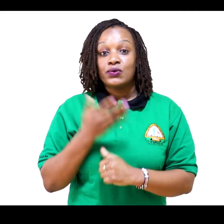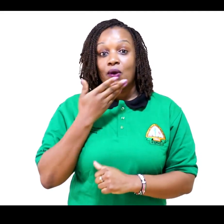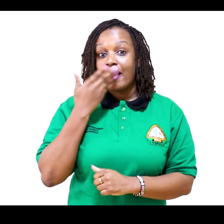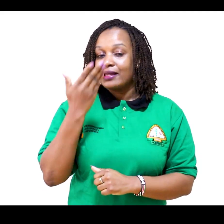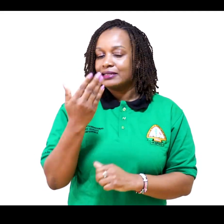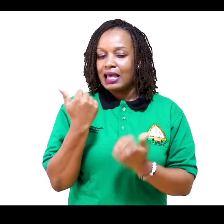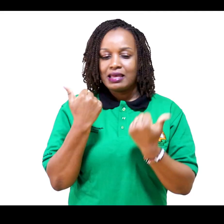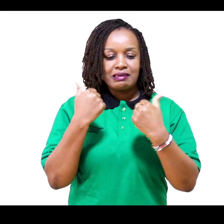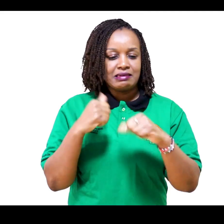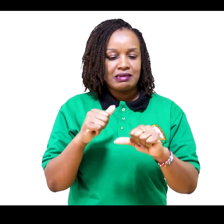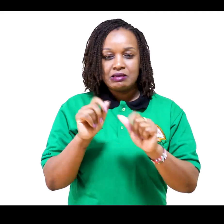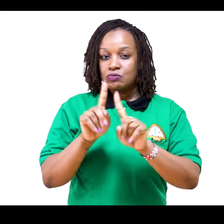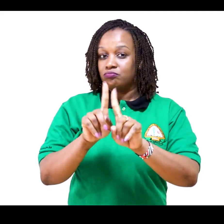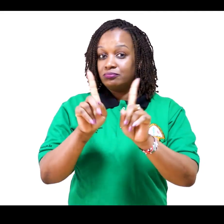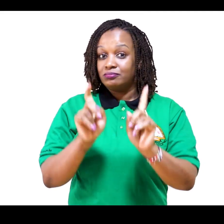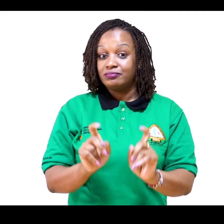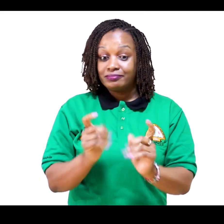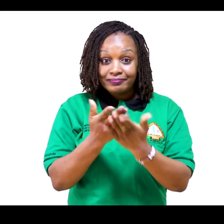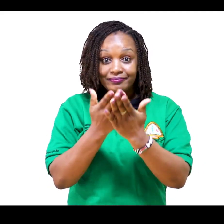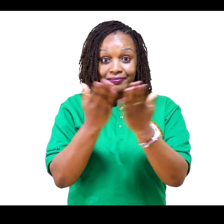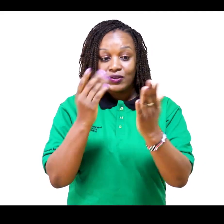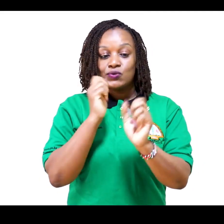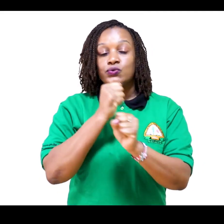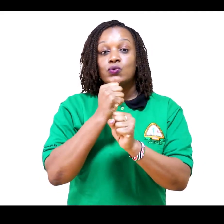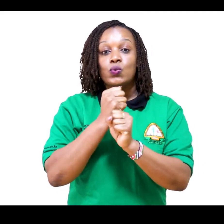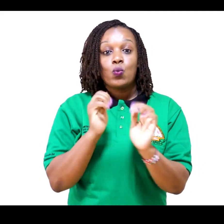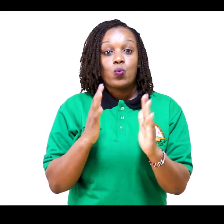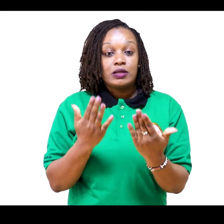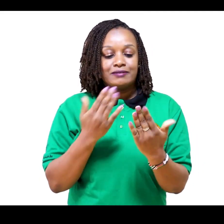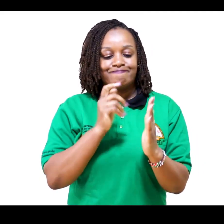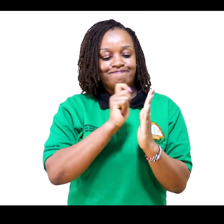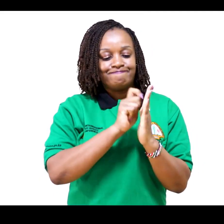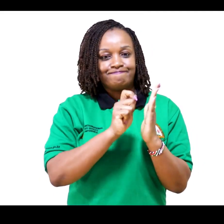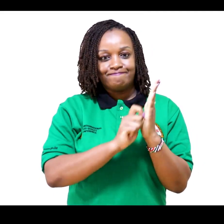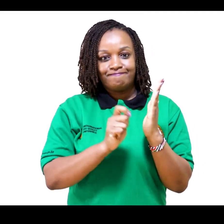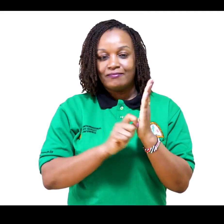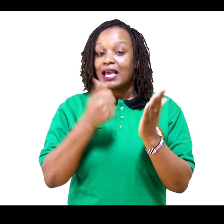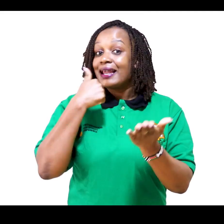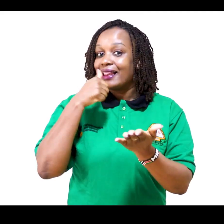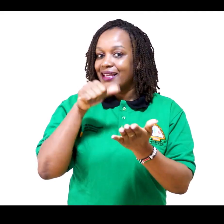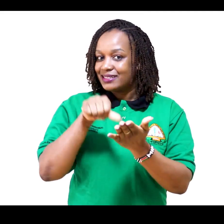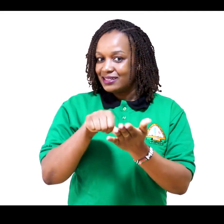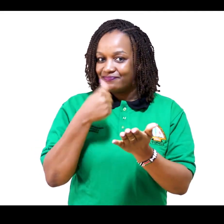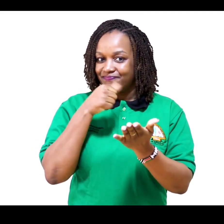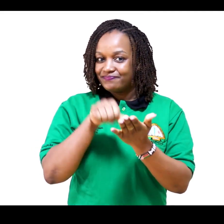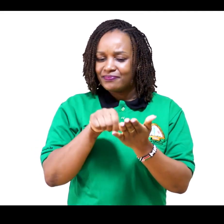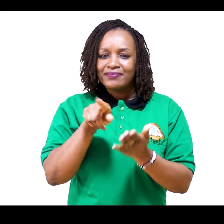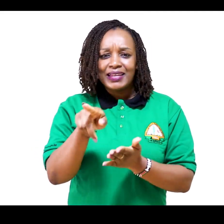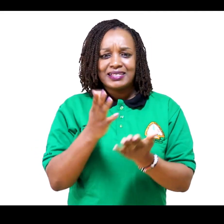Kwa majibu ya mawasiliano, mteja anahitajika kufanya mawasiliano ya maandishi ambayo ni